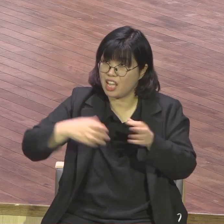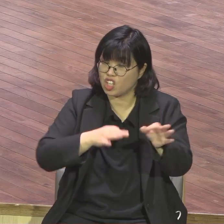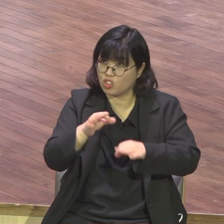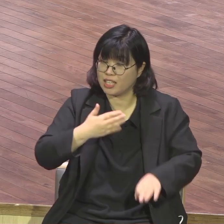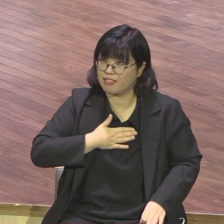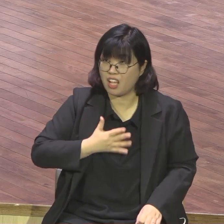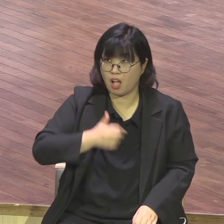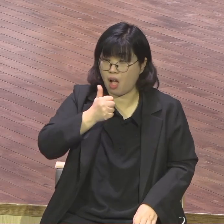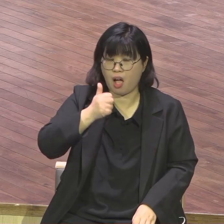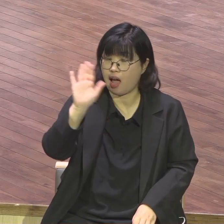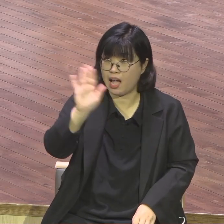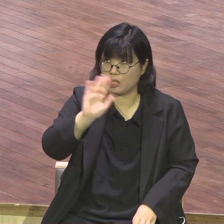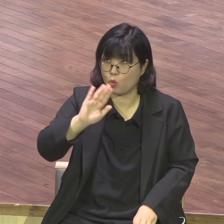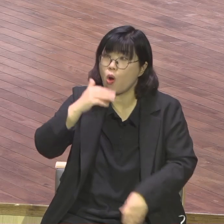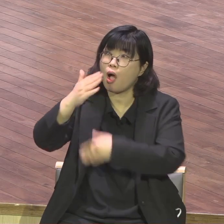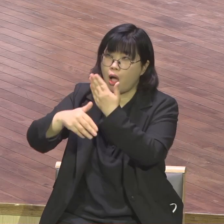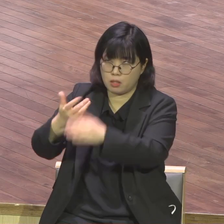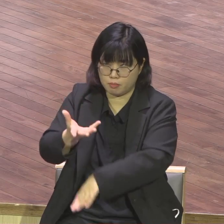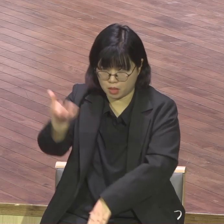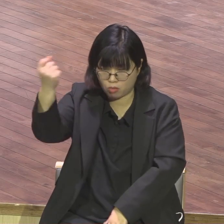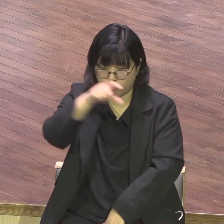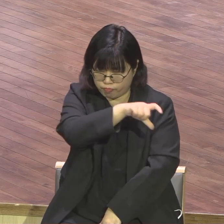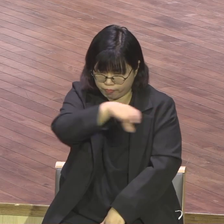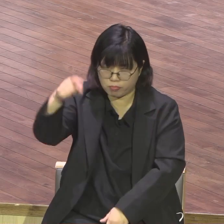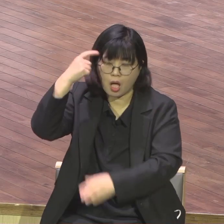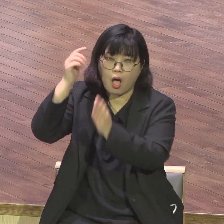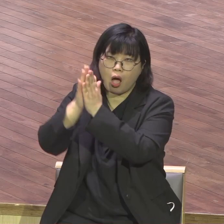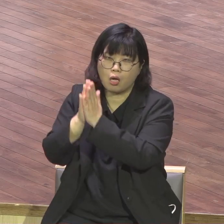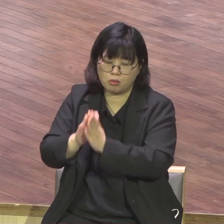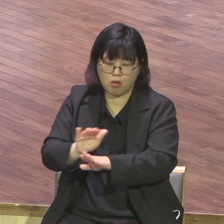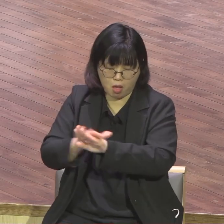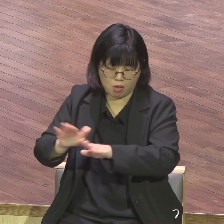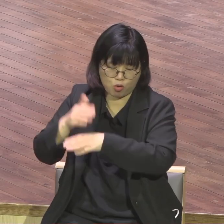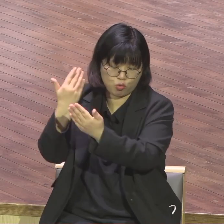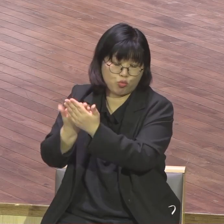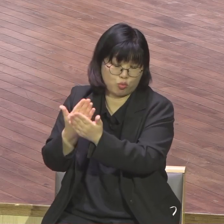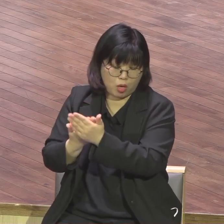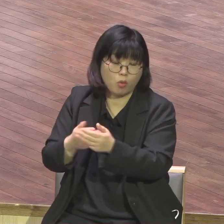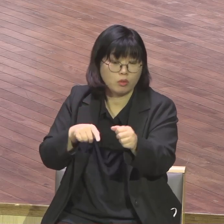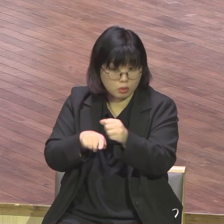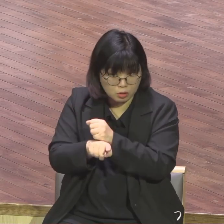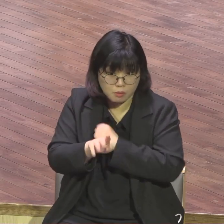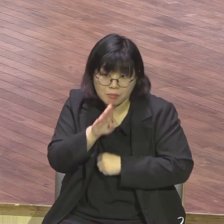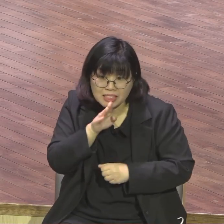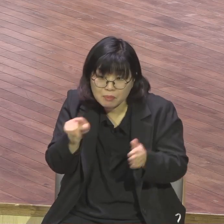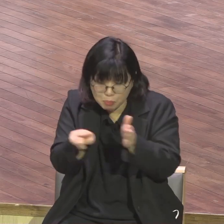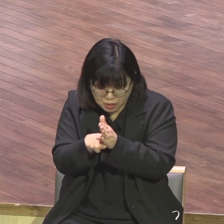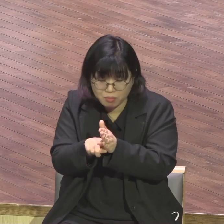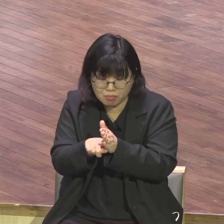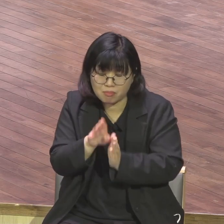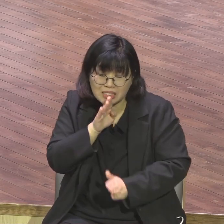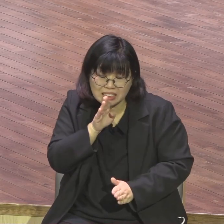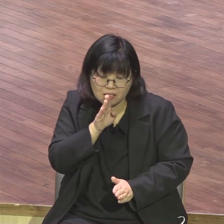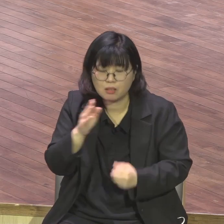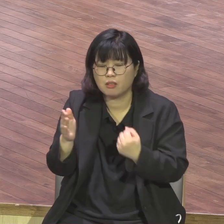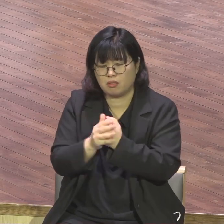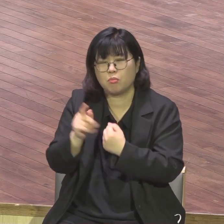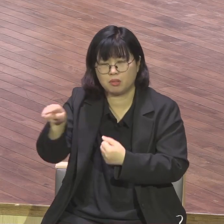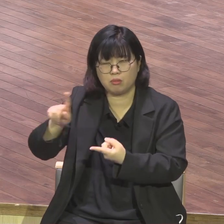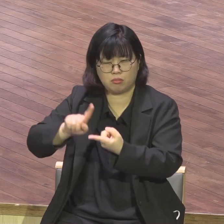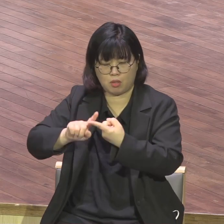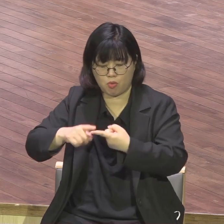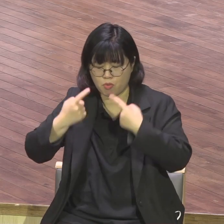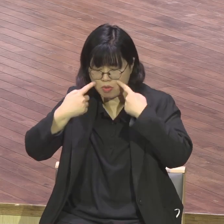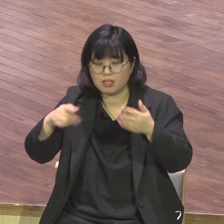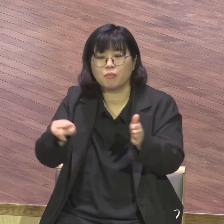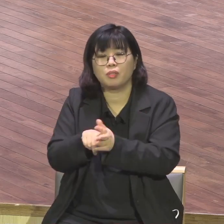그랬습니다. 내가 올 때 믿는 자 보겠냐 그랬어요. 전 세계 70 인구가 사는데